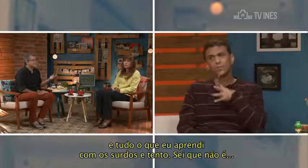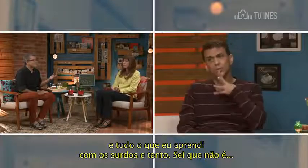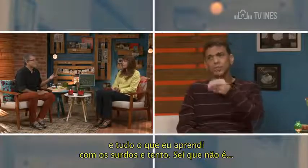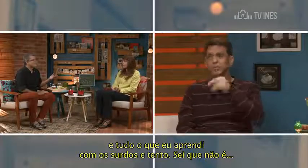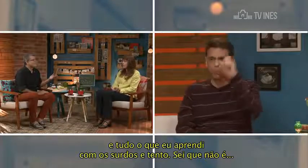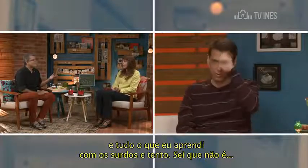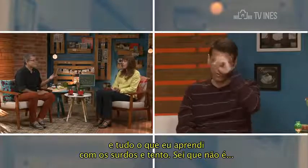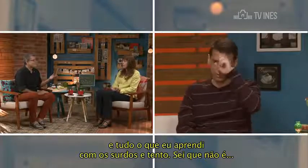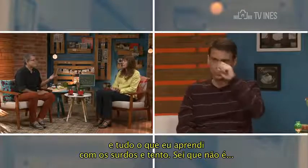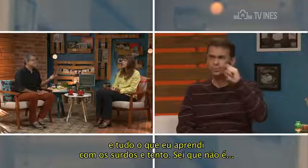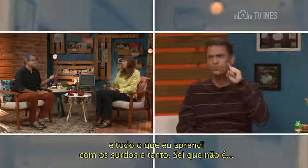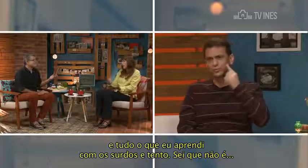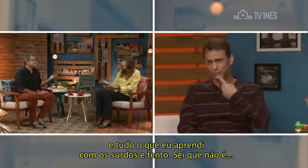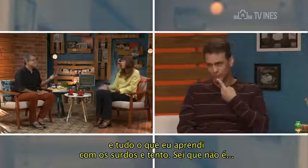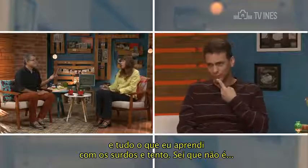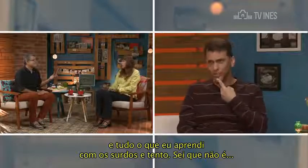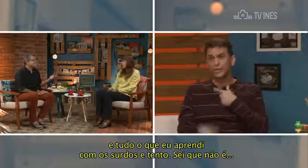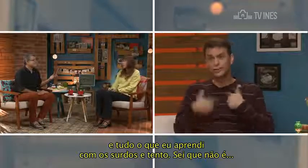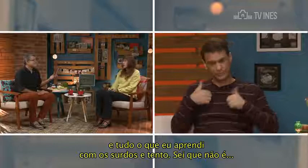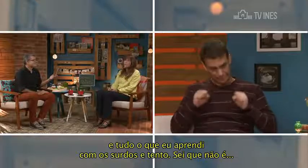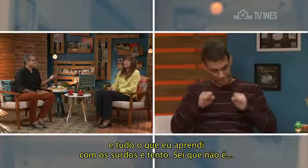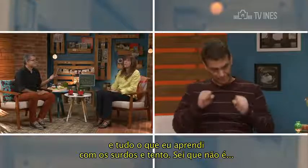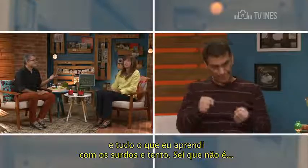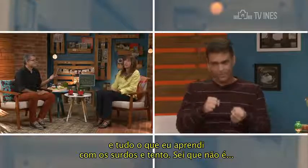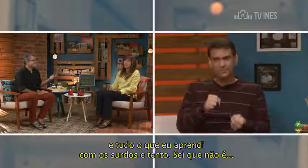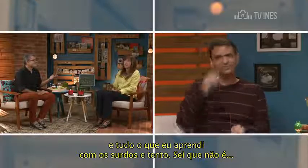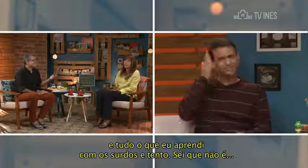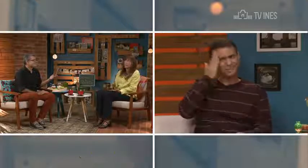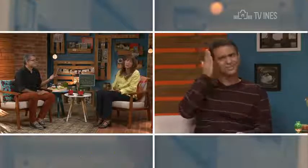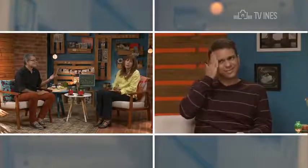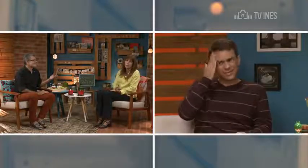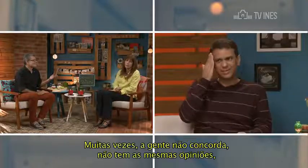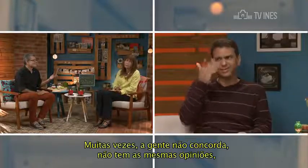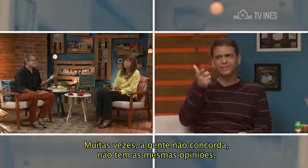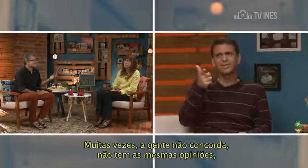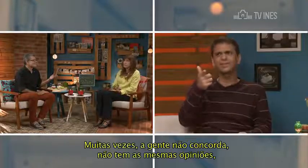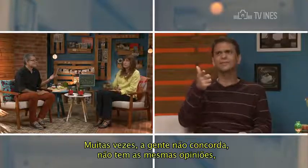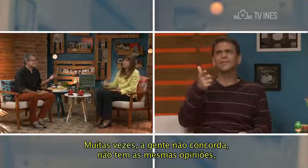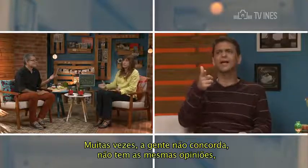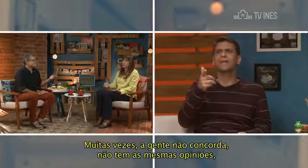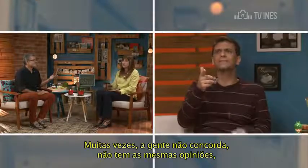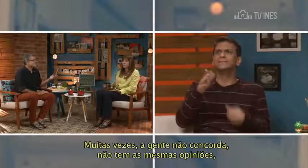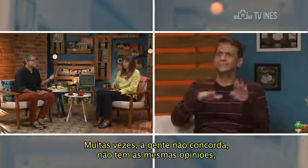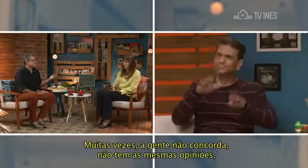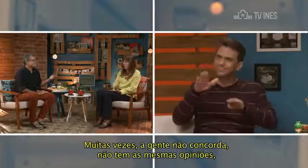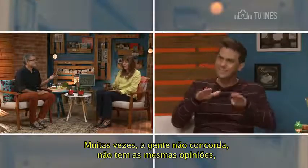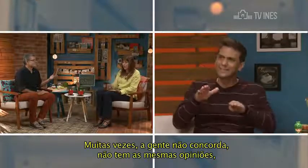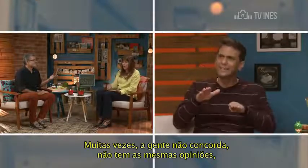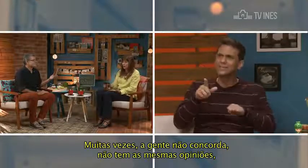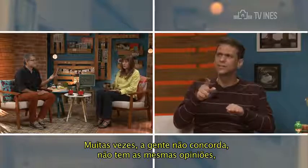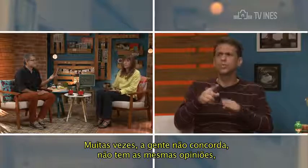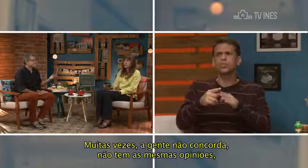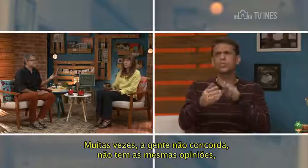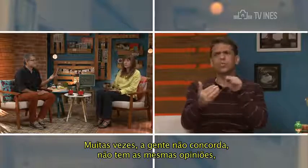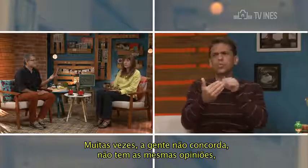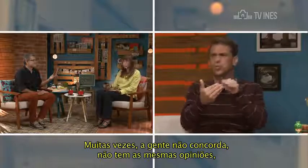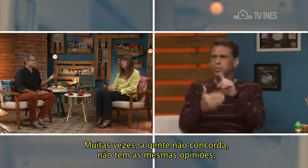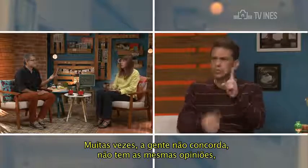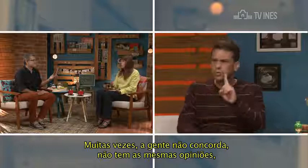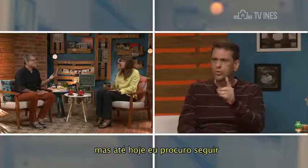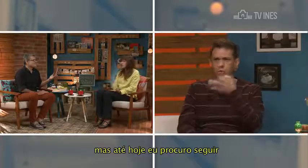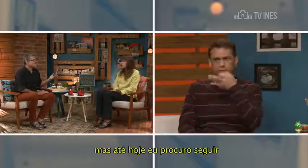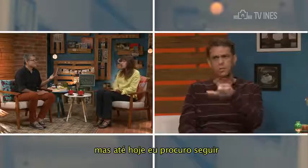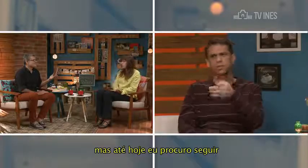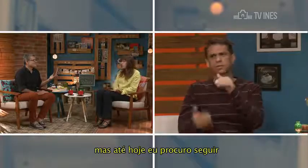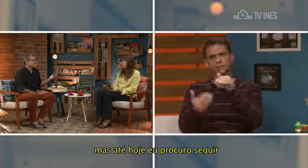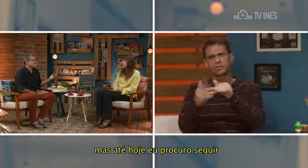com os surdos, né? E sei que não é... Muitas vezes a gente não concorda, não tem as mesmas